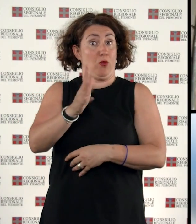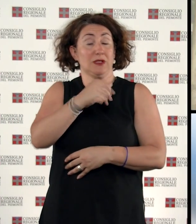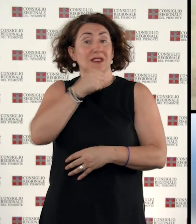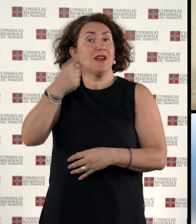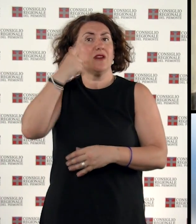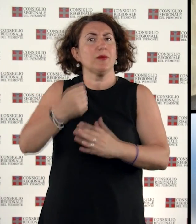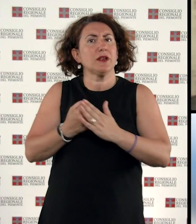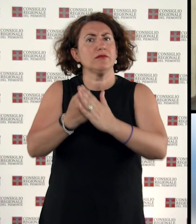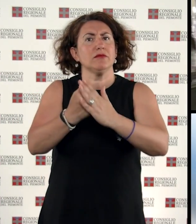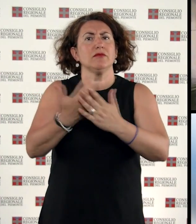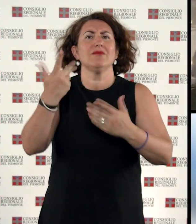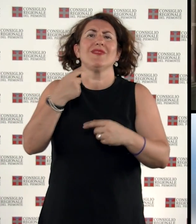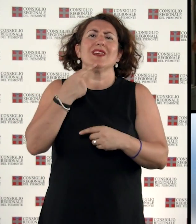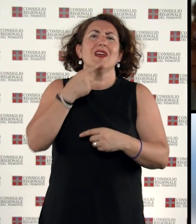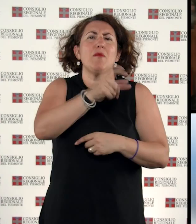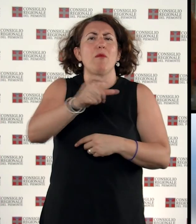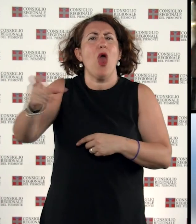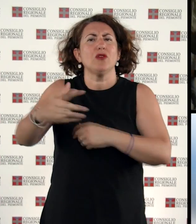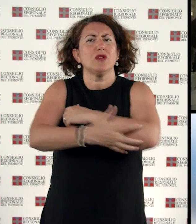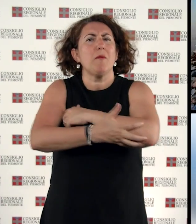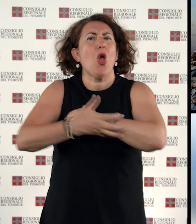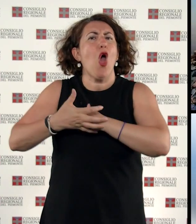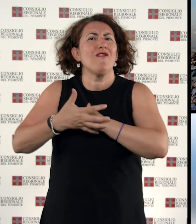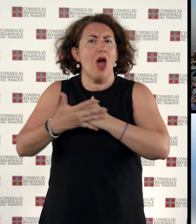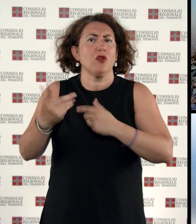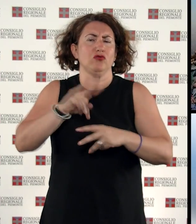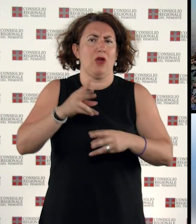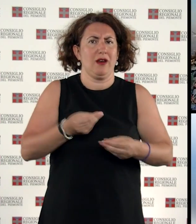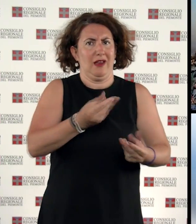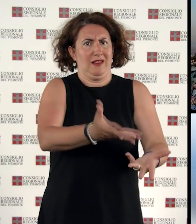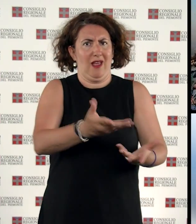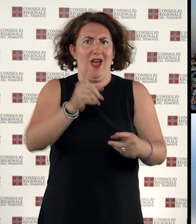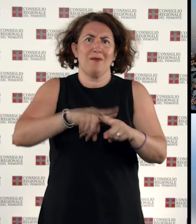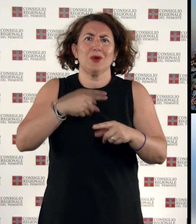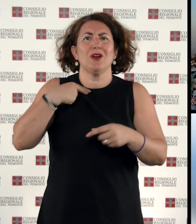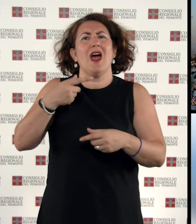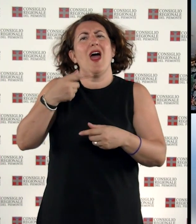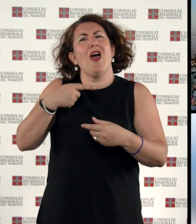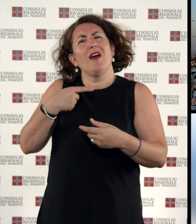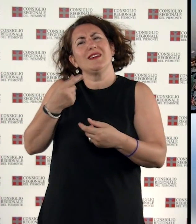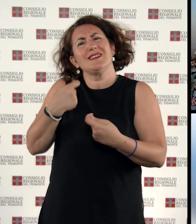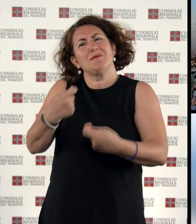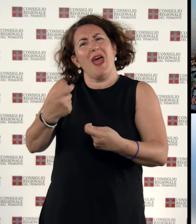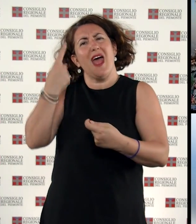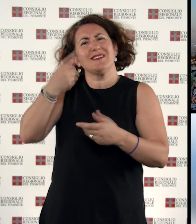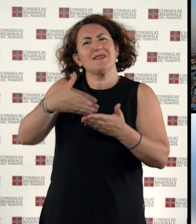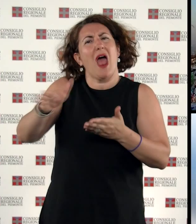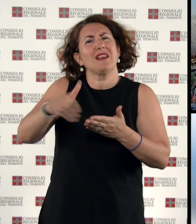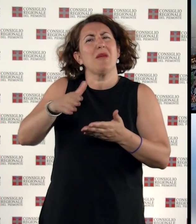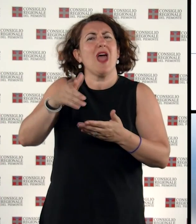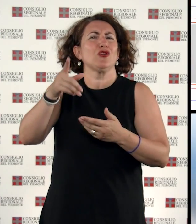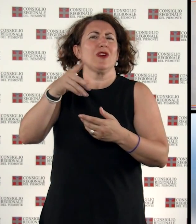delle fasce di popolazione più esposte a rischio impoverimento e per la riduzione dei costi di smaltimento dei rifiuti.